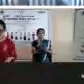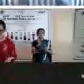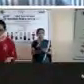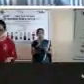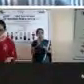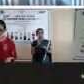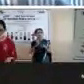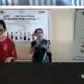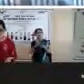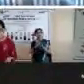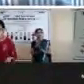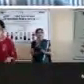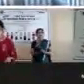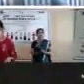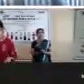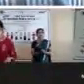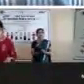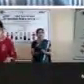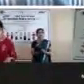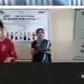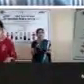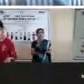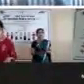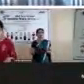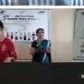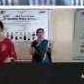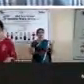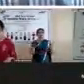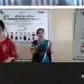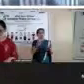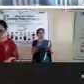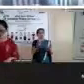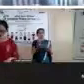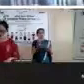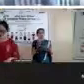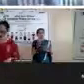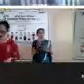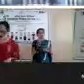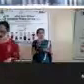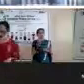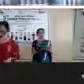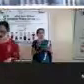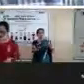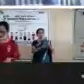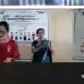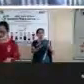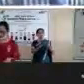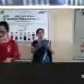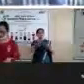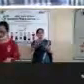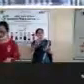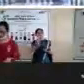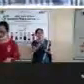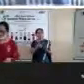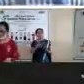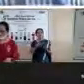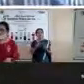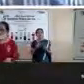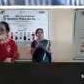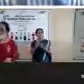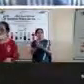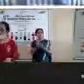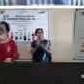जी और नेशनल इंस्टीट्यूट फॉर द एम्पावरमेंट ऑफ पर्सन्स विद डिसेबिलिटी, नॉर्थ ईस्ट इंडिया फैशन वीक के इस कार्यक्रम में भाग ले रहे